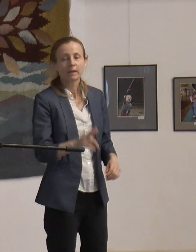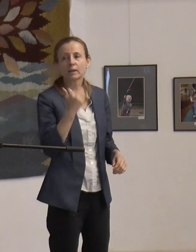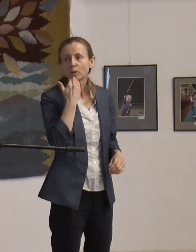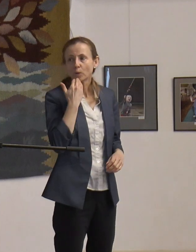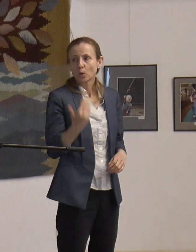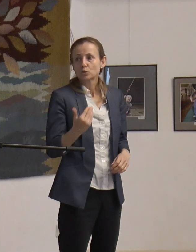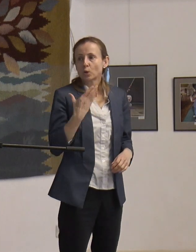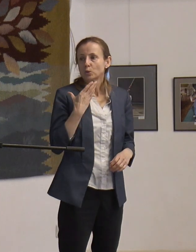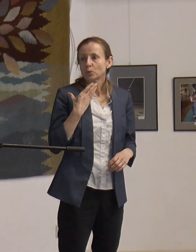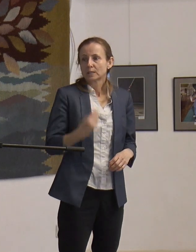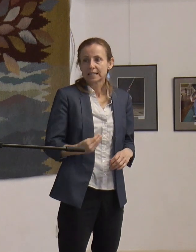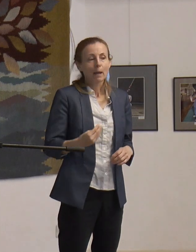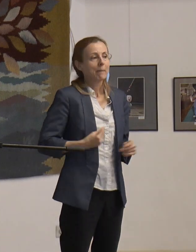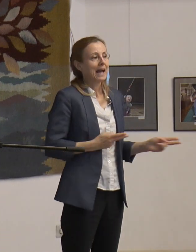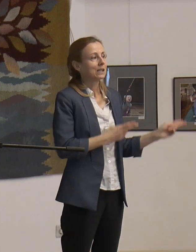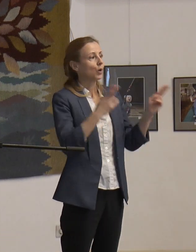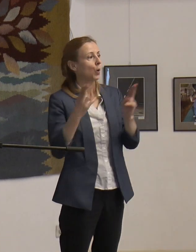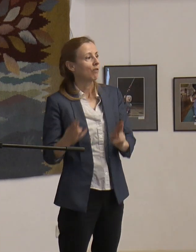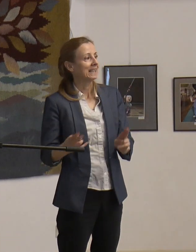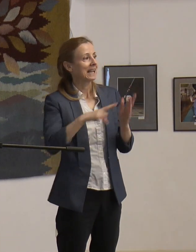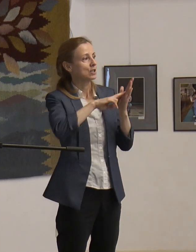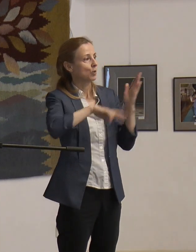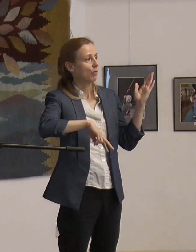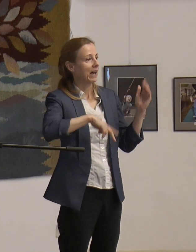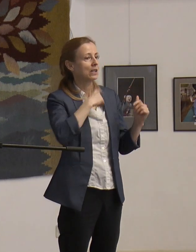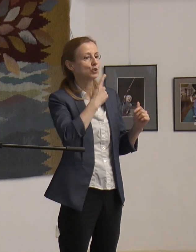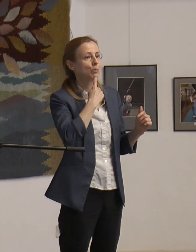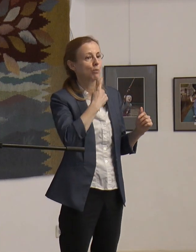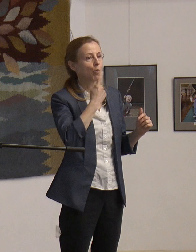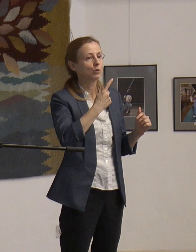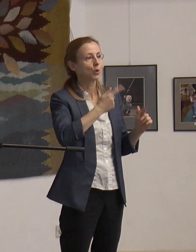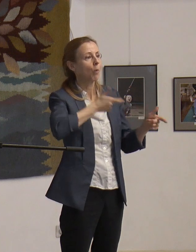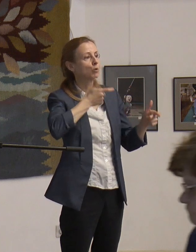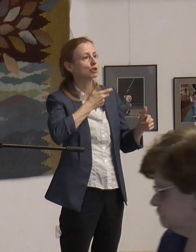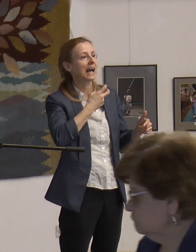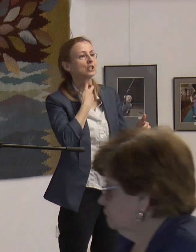sejjön pár nem bocsájt le a föld mélyébe. Köszönjük szépen! Következő versmondó Puskás